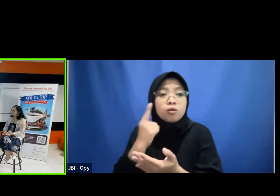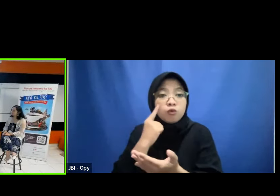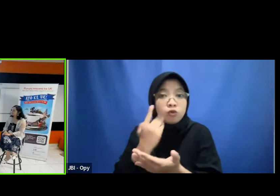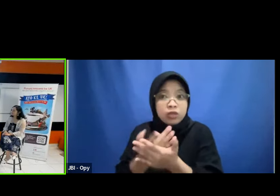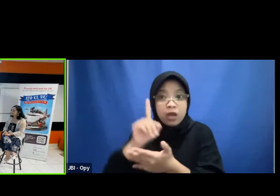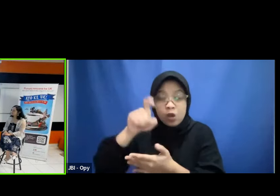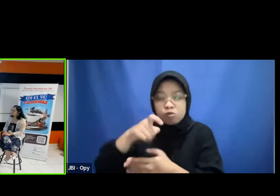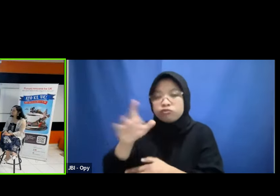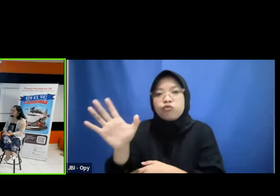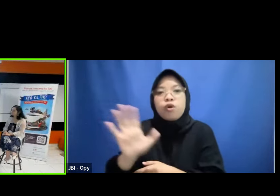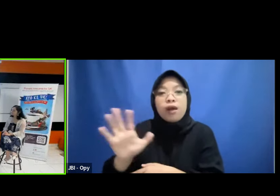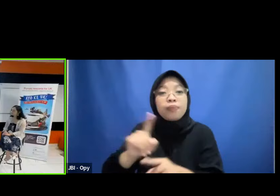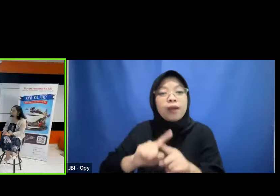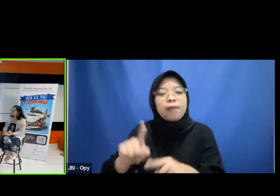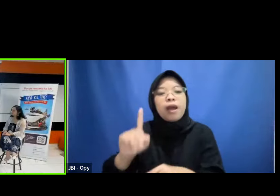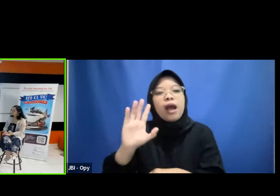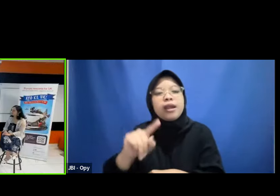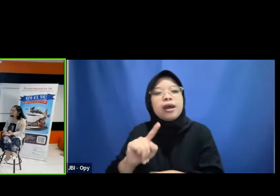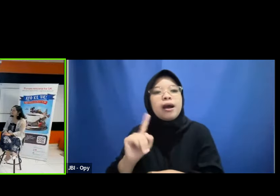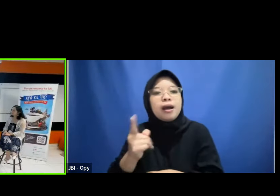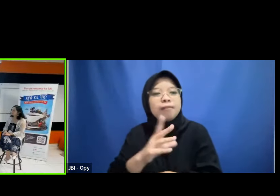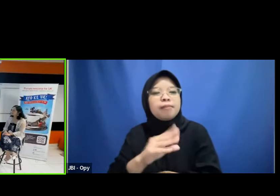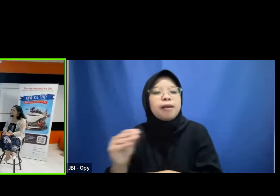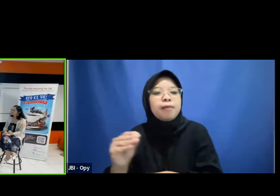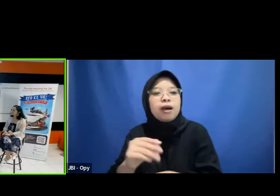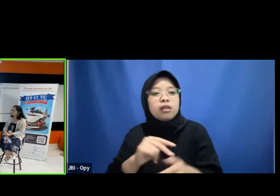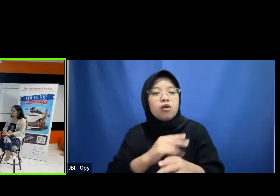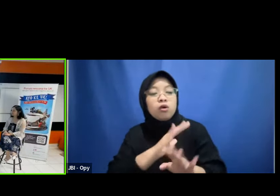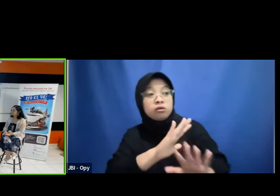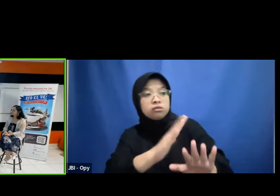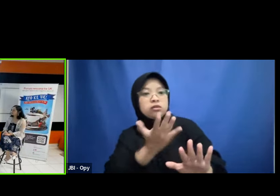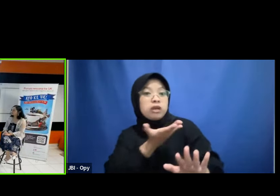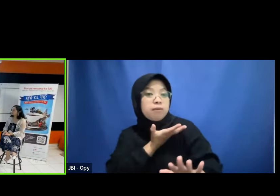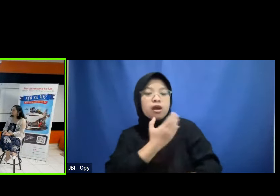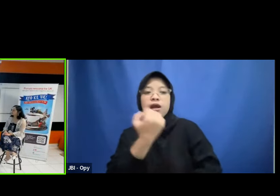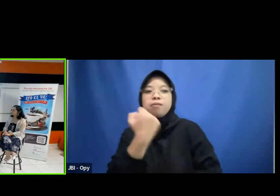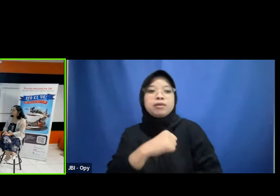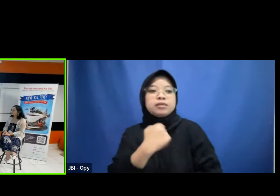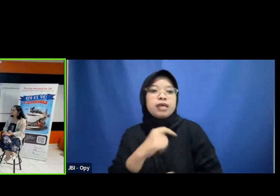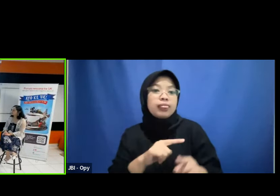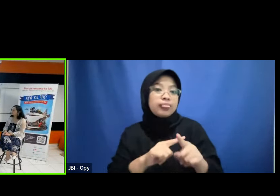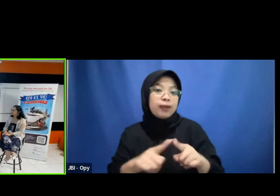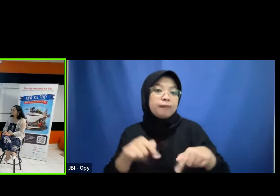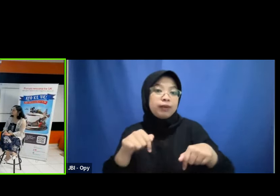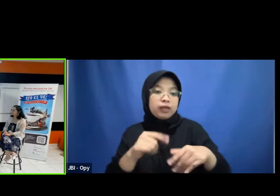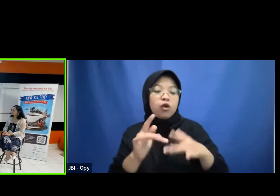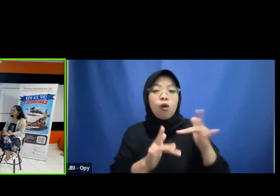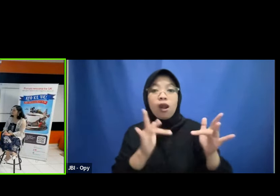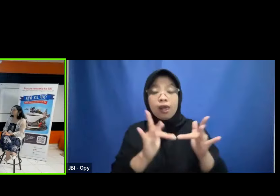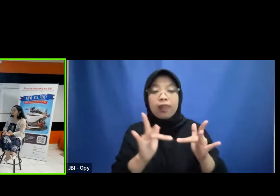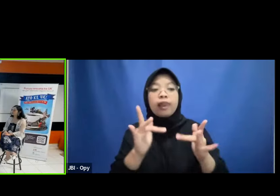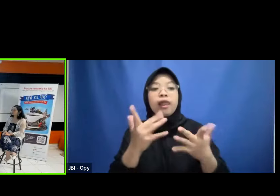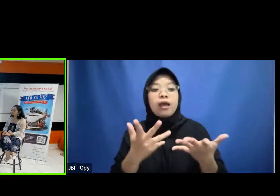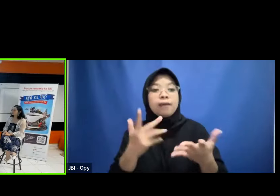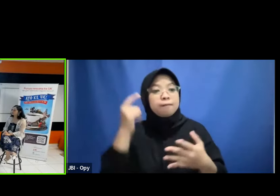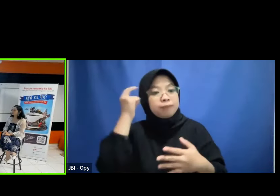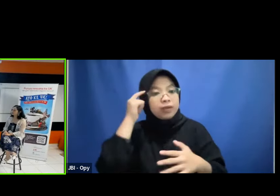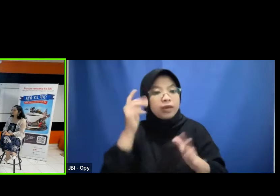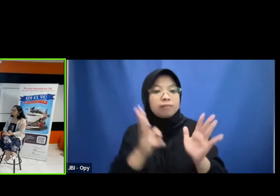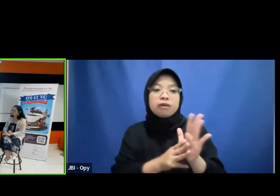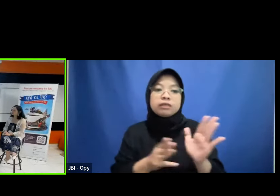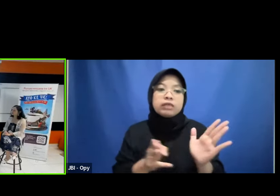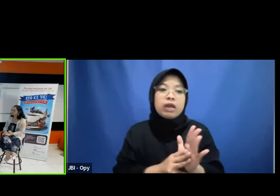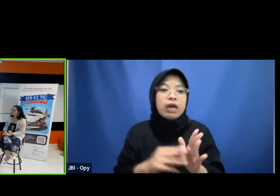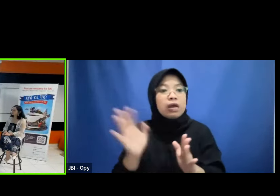mungkin beberapa interview kayak Oh kita enggak bisa nerima gitu tapi karena ini online juga ya sebenarnya enggak masalah kalau kalian Cuma